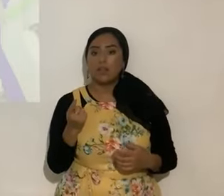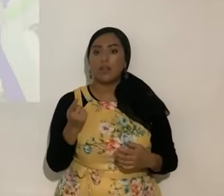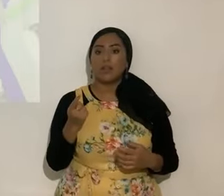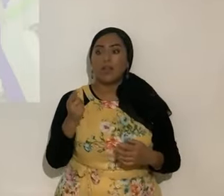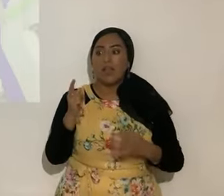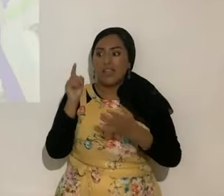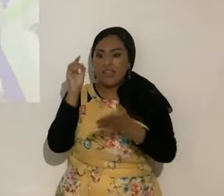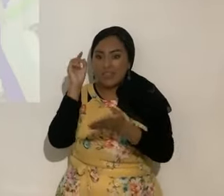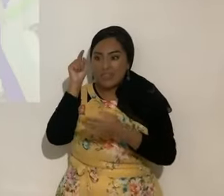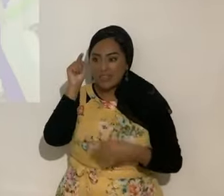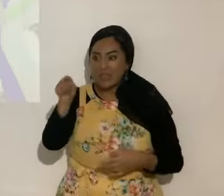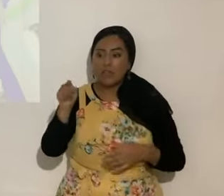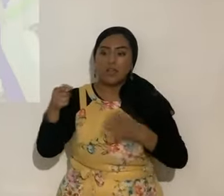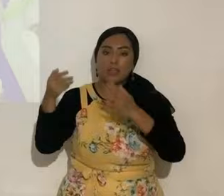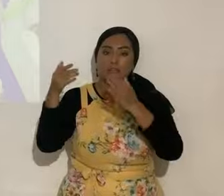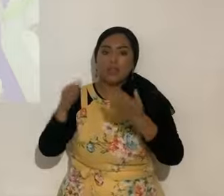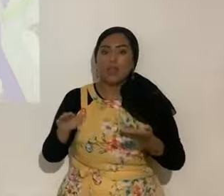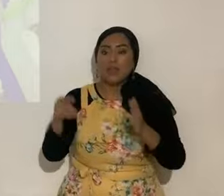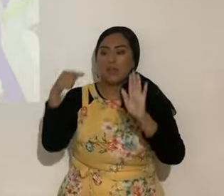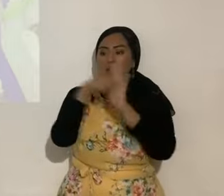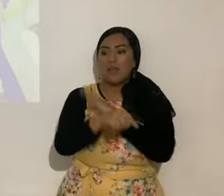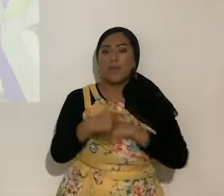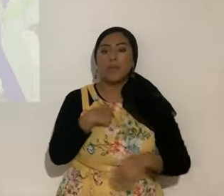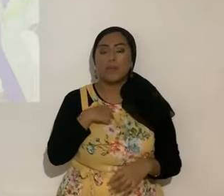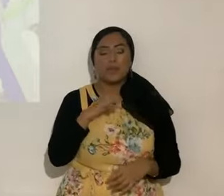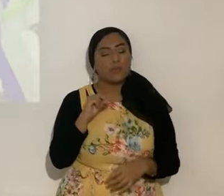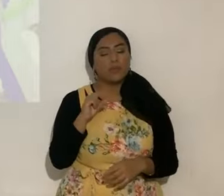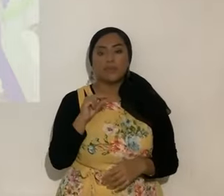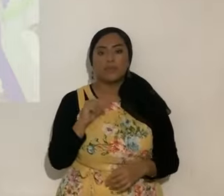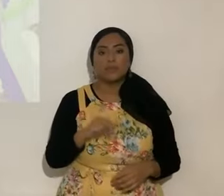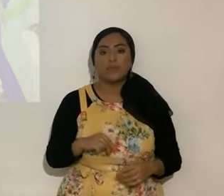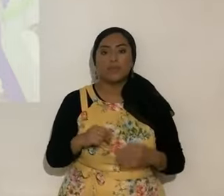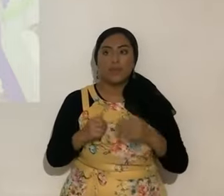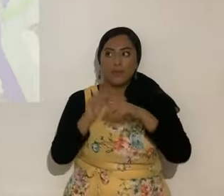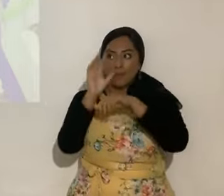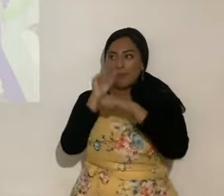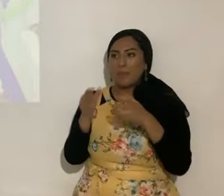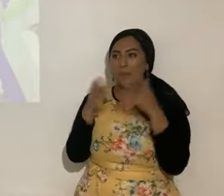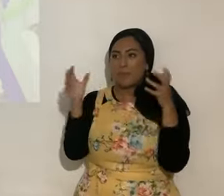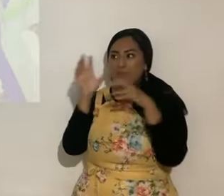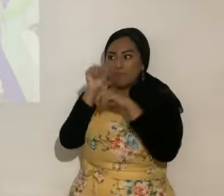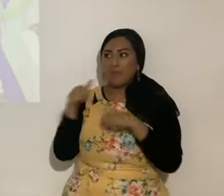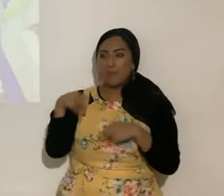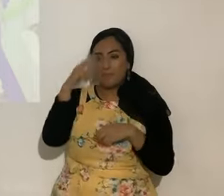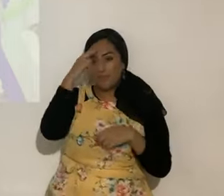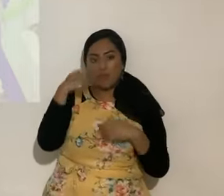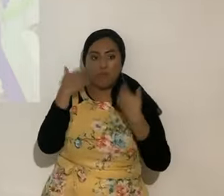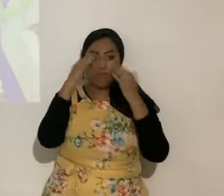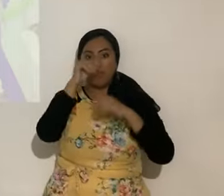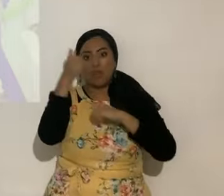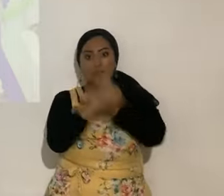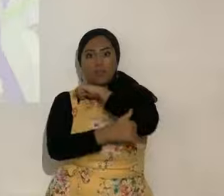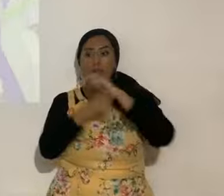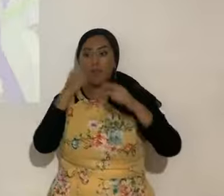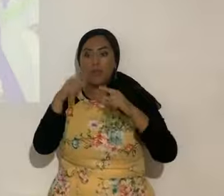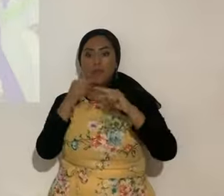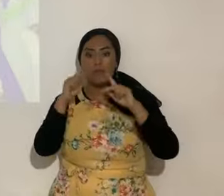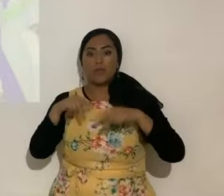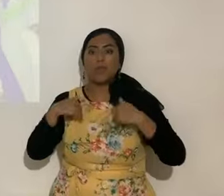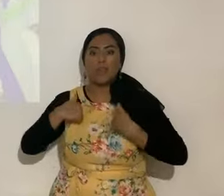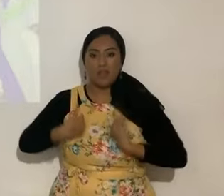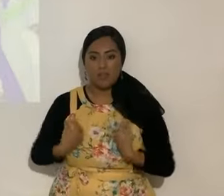me está matando, no decir eso, es muy común aquí en México, no sé, en otros países, cuando una persona está muy